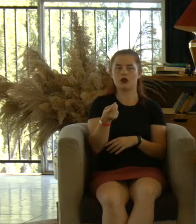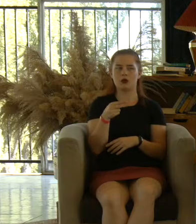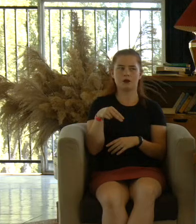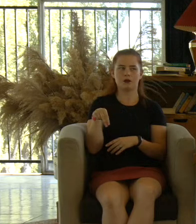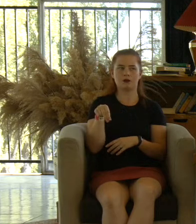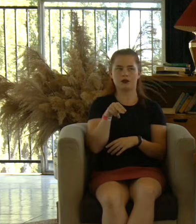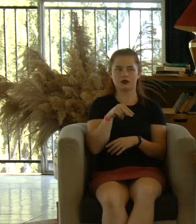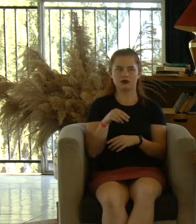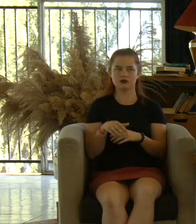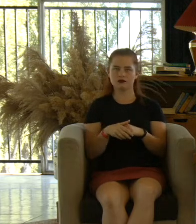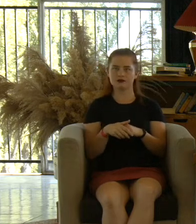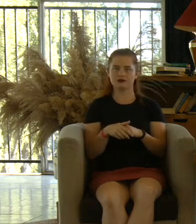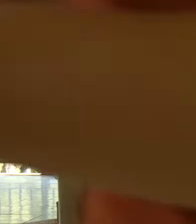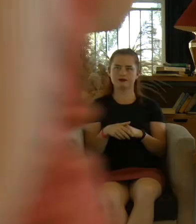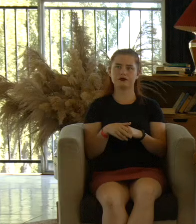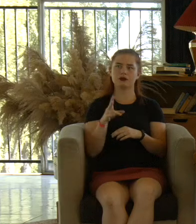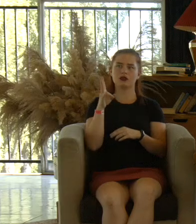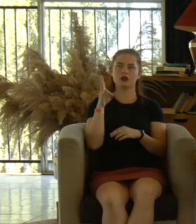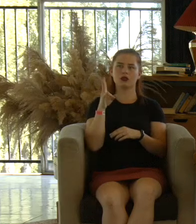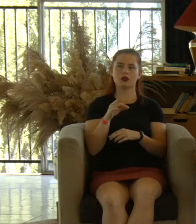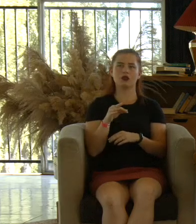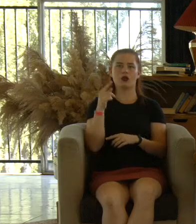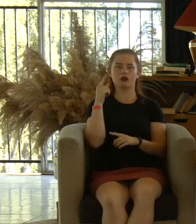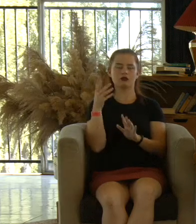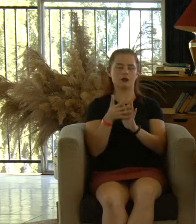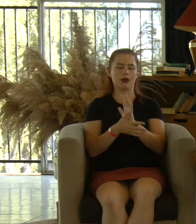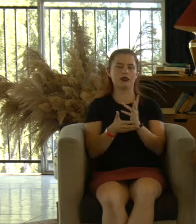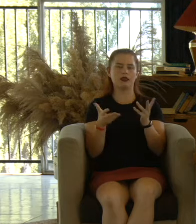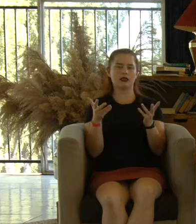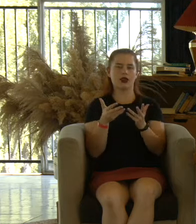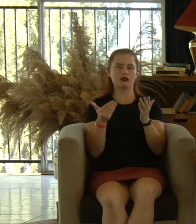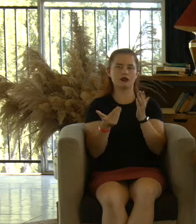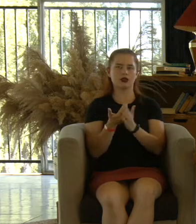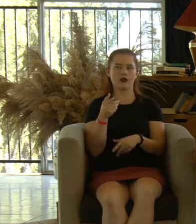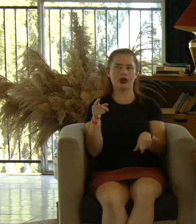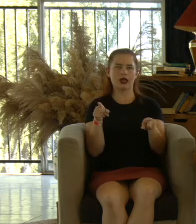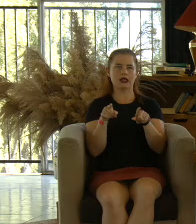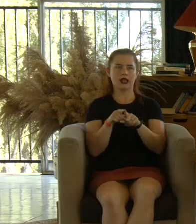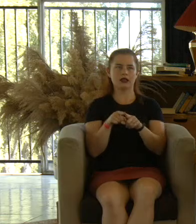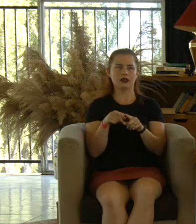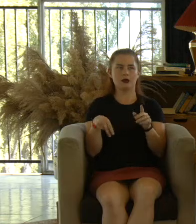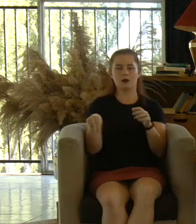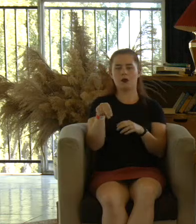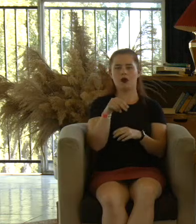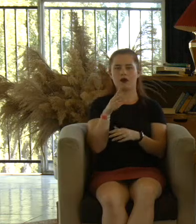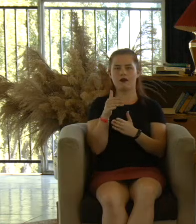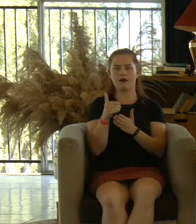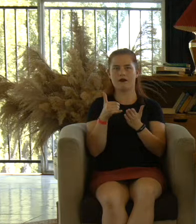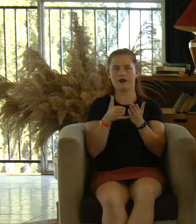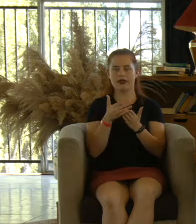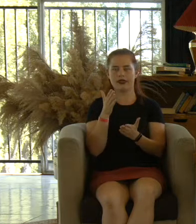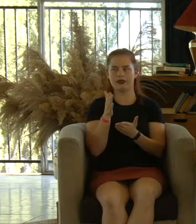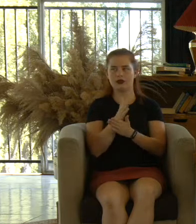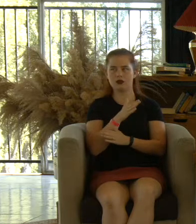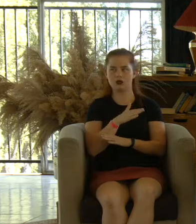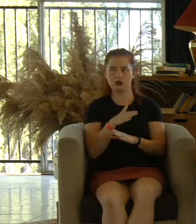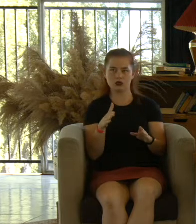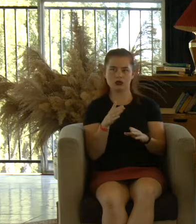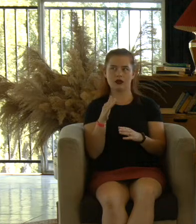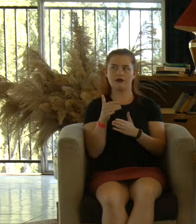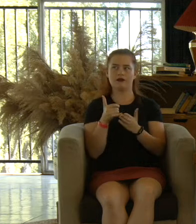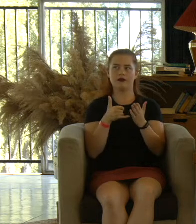дуба. Это вам как бы повезет. Но, разумеется, никаких, опять же, там порошковых вин тоже не существует. Там это всякие легенды, и вина